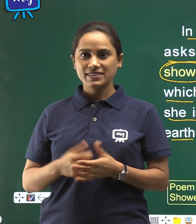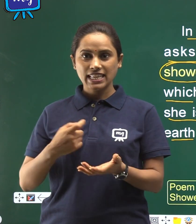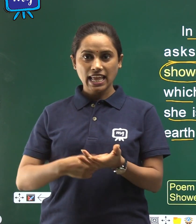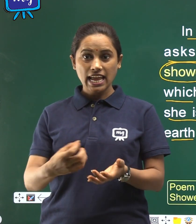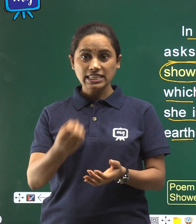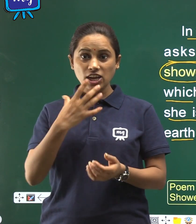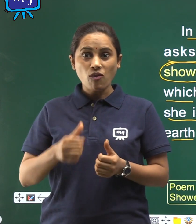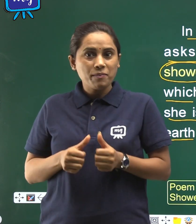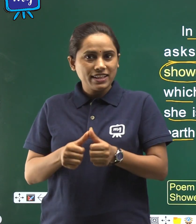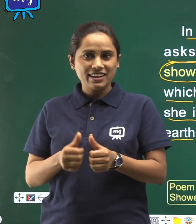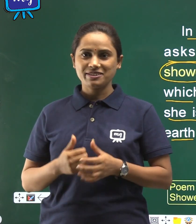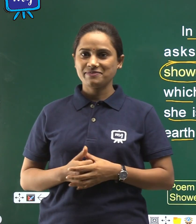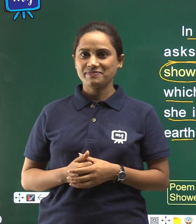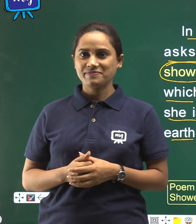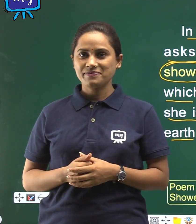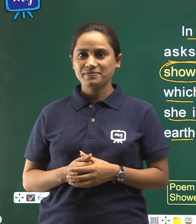जवाब देना.